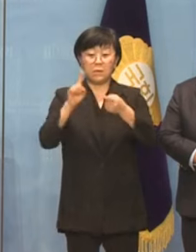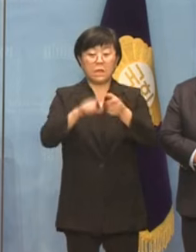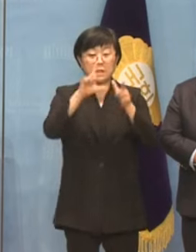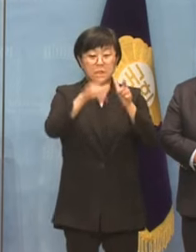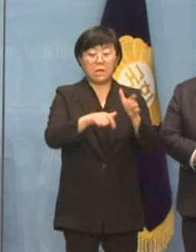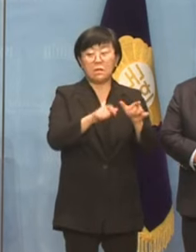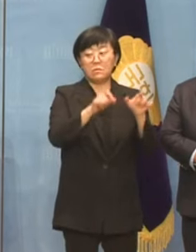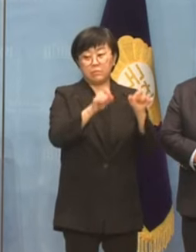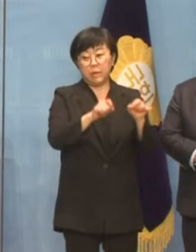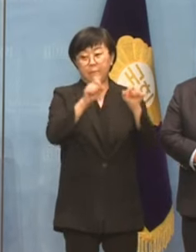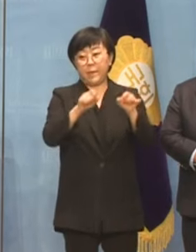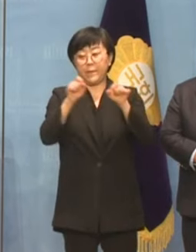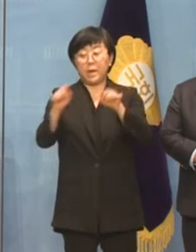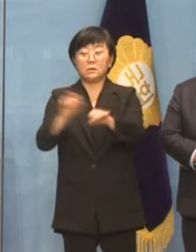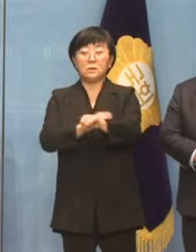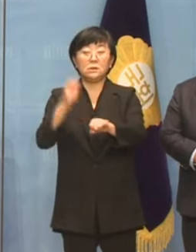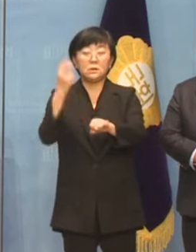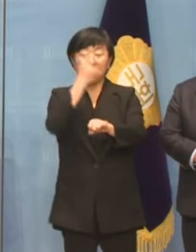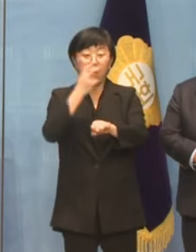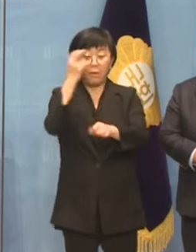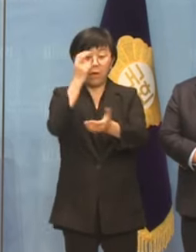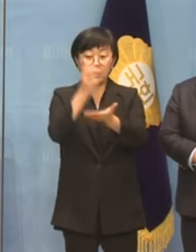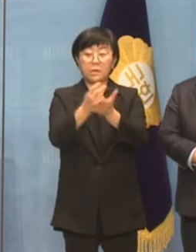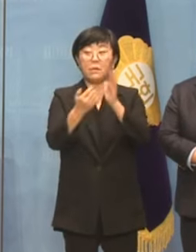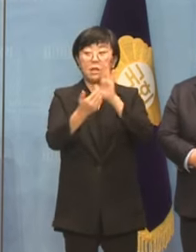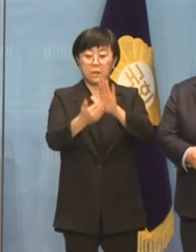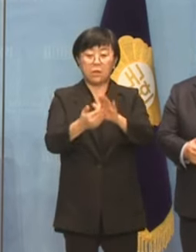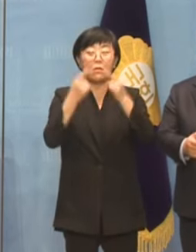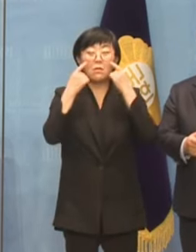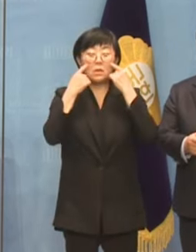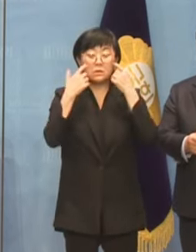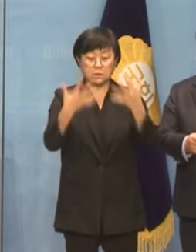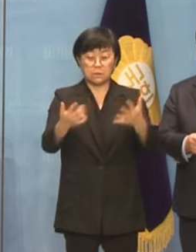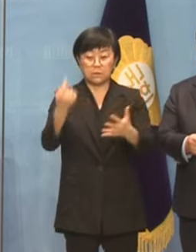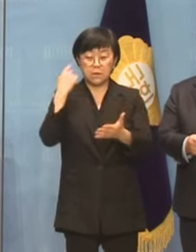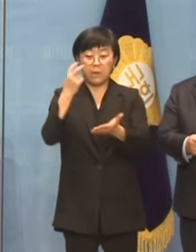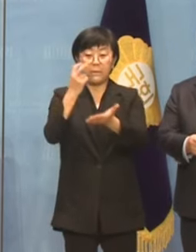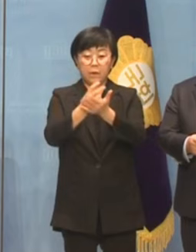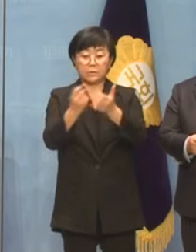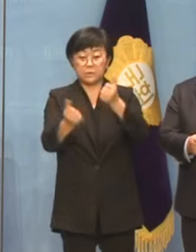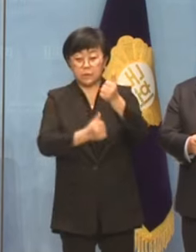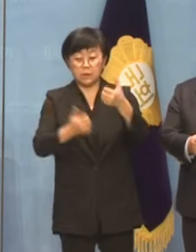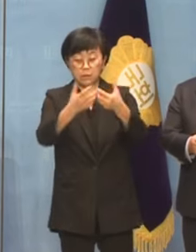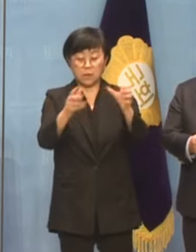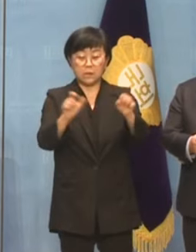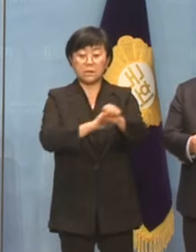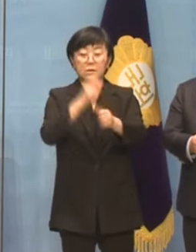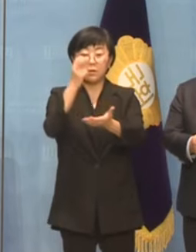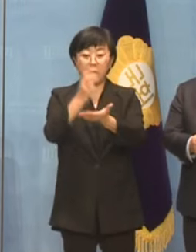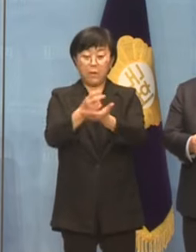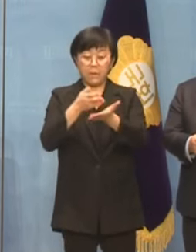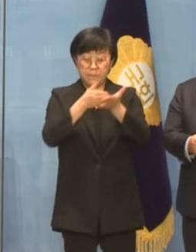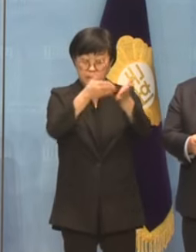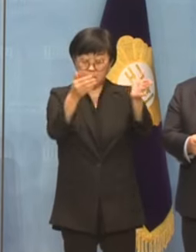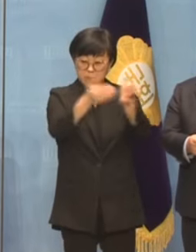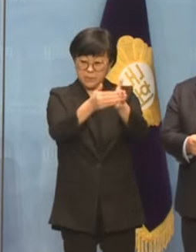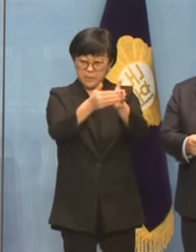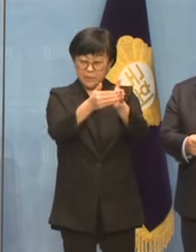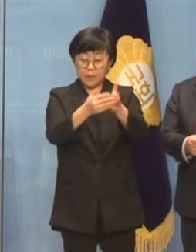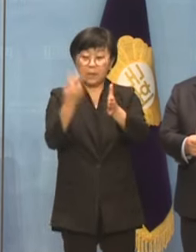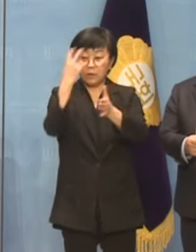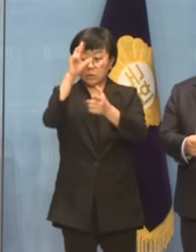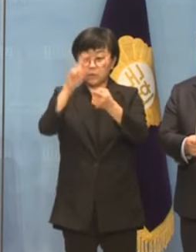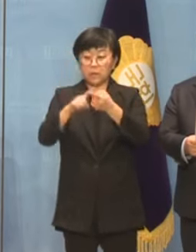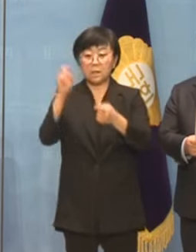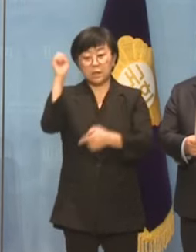시간을 끌어 특검법 처리를 막을 것이 자명합니다. 어제 법사위에 특검법이 상정되자